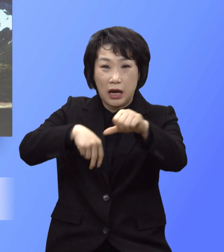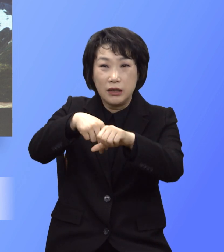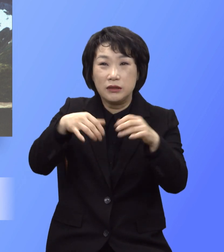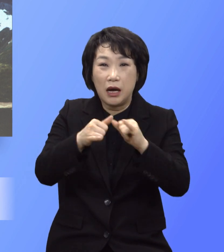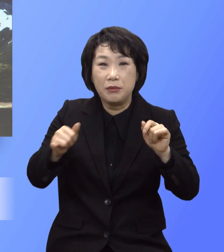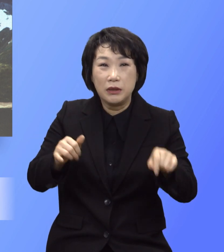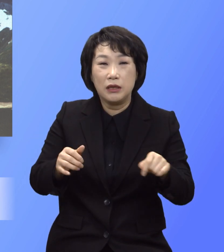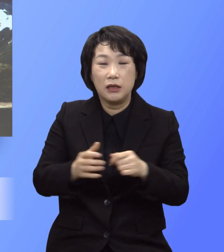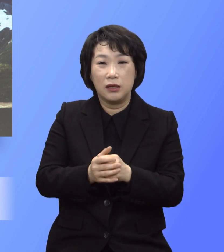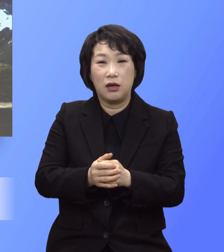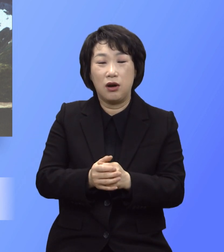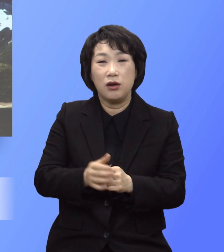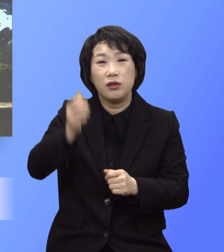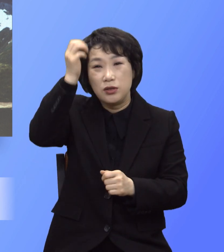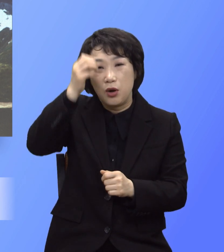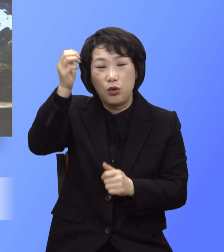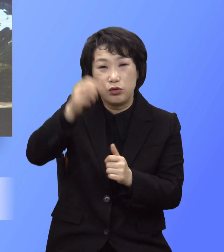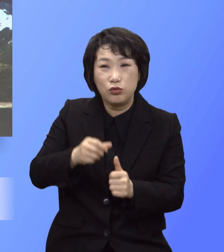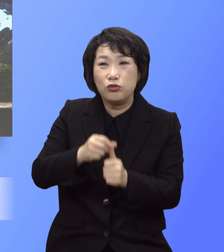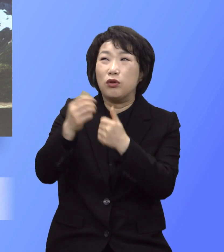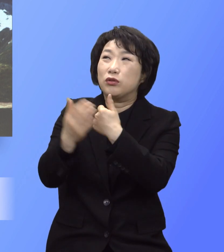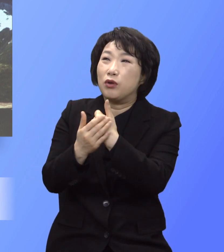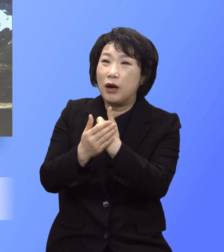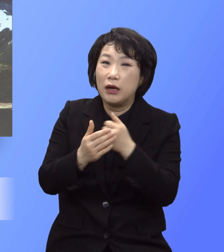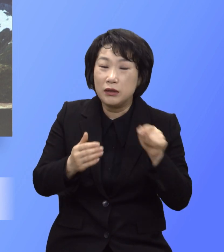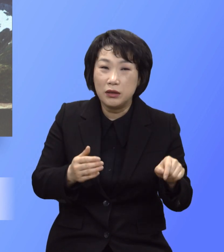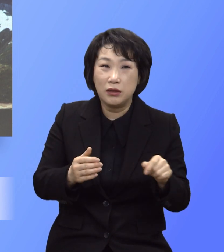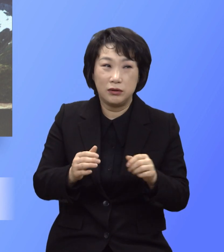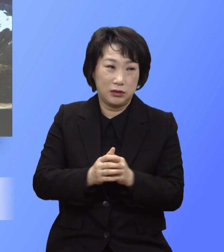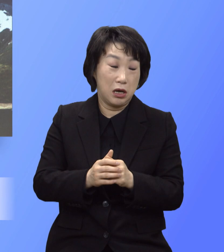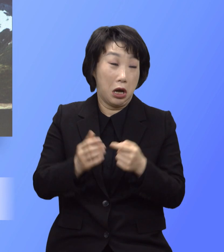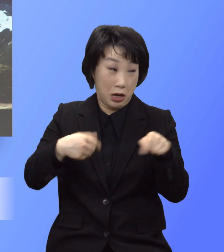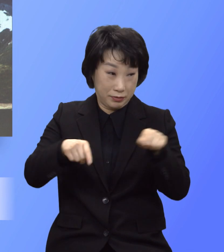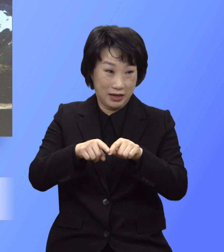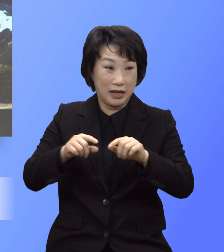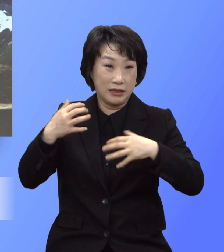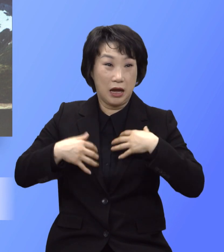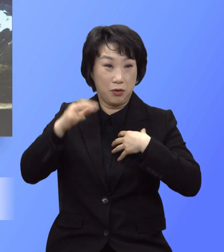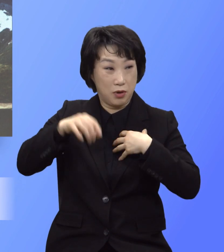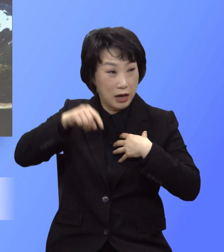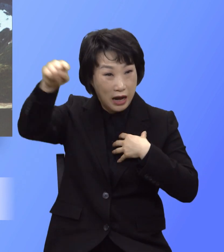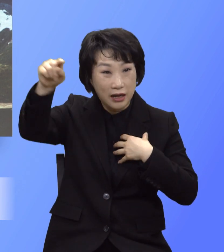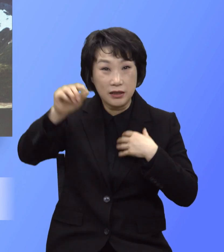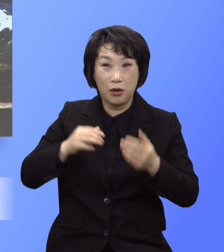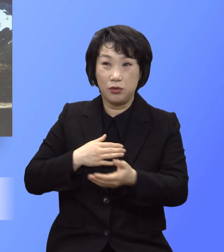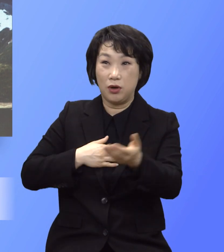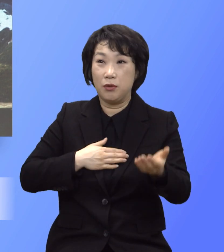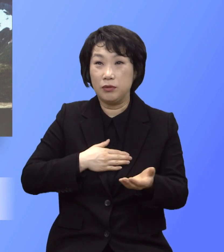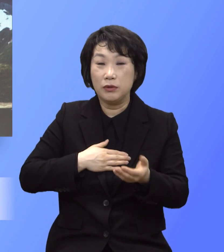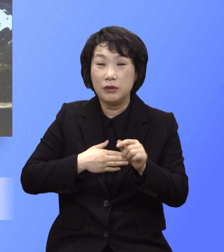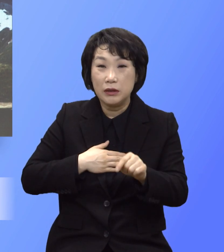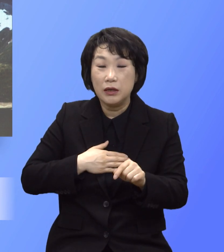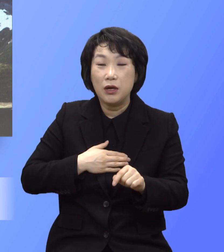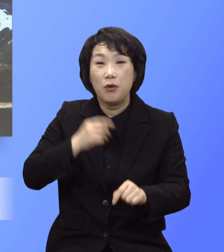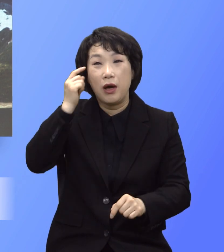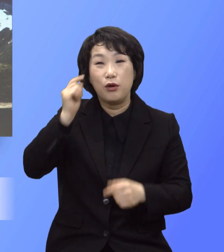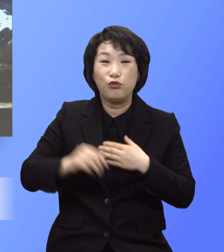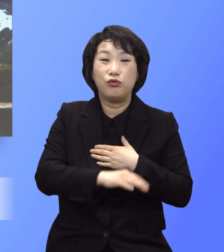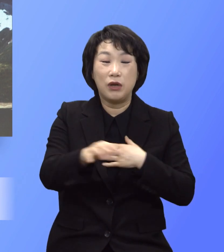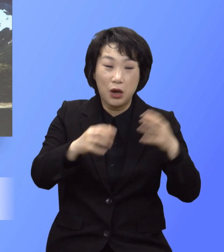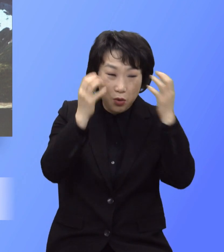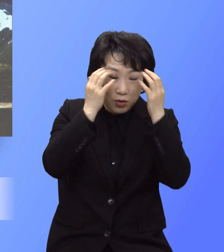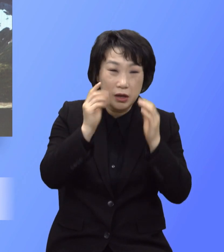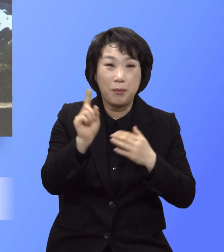가는 그 모습. 그래서 우리의 고난의 목적에는 반드시 그 뒤에 내 가정과